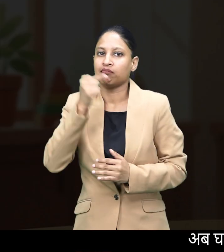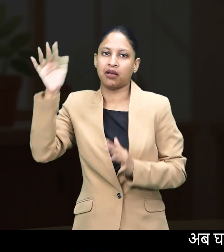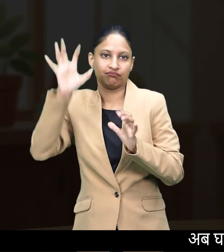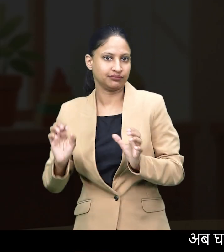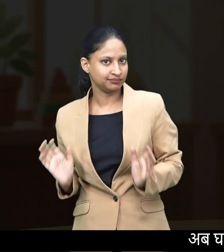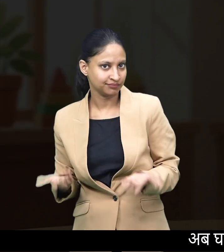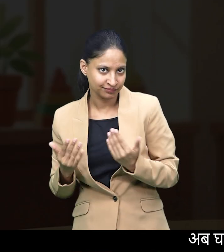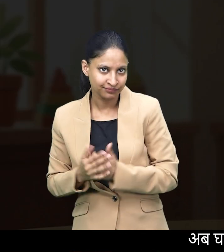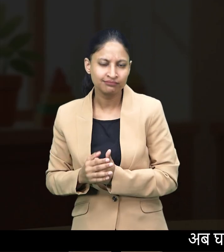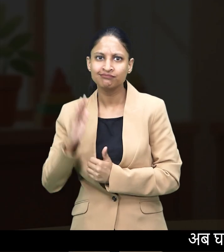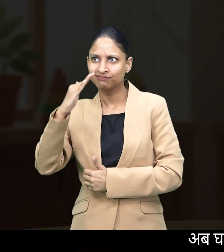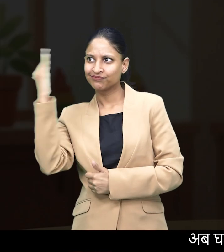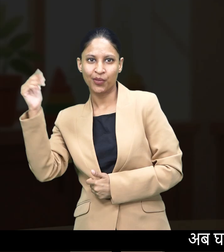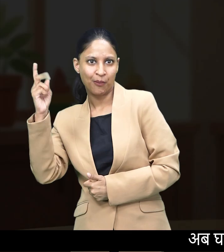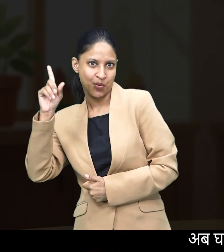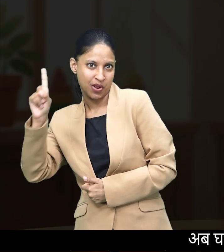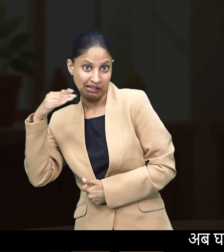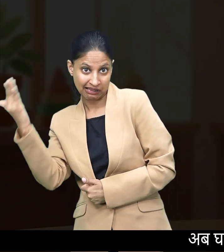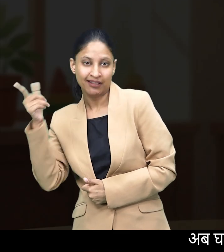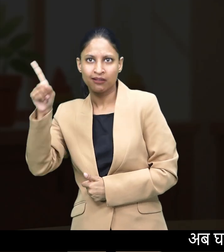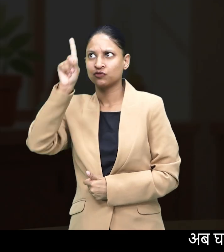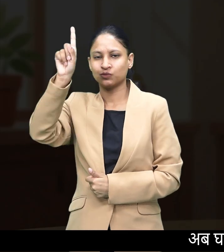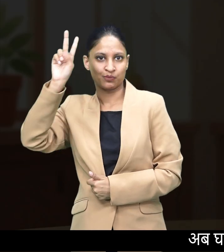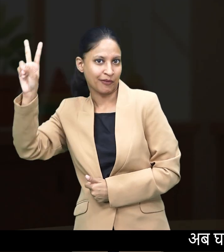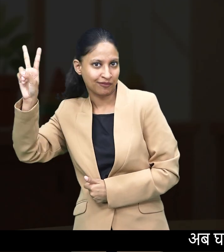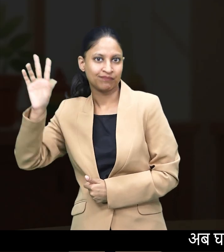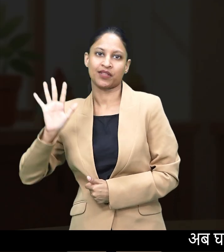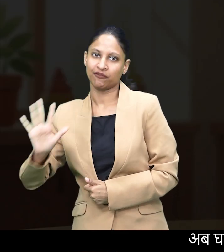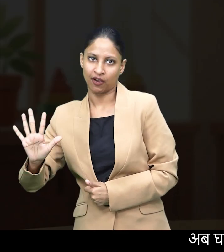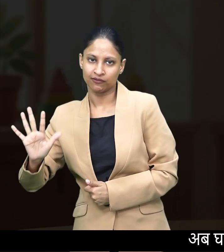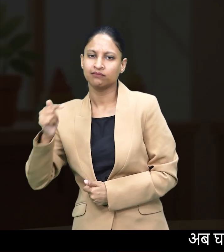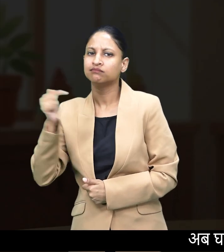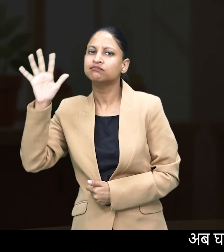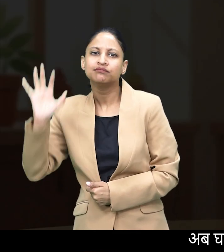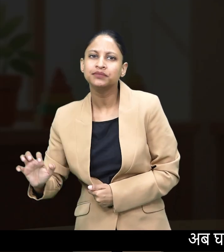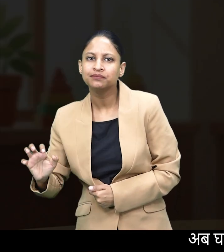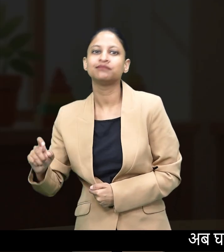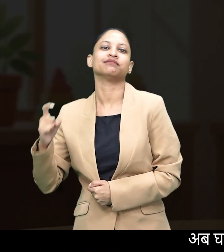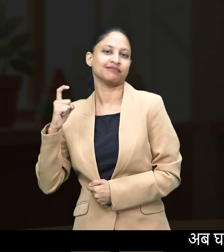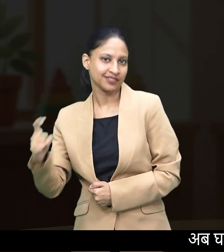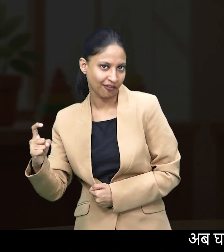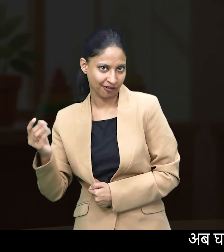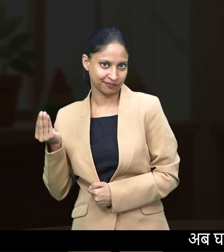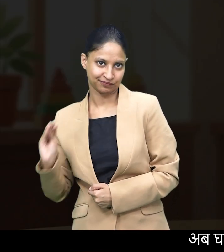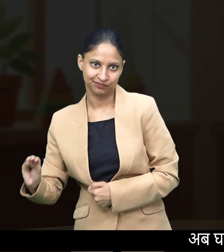अब घटाएं। इकाई का स्थान 12 घटा 5 बराबर 7।